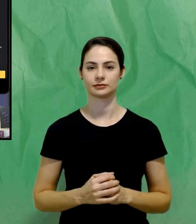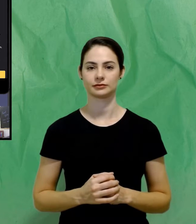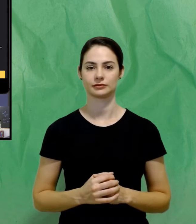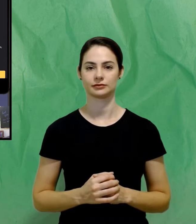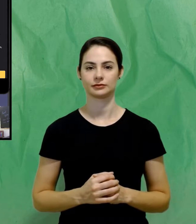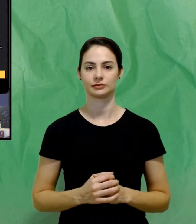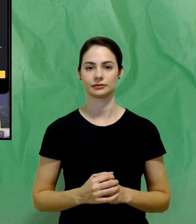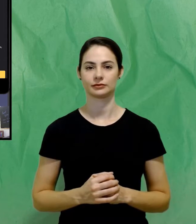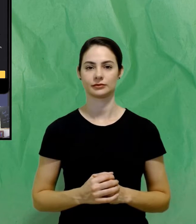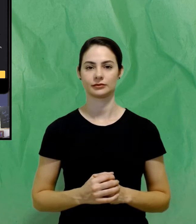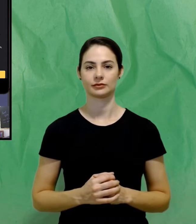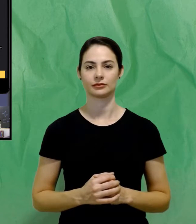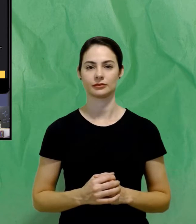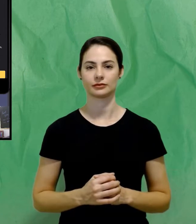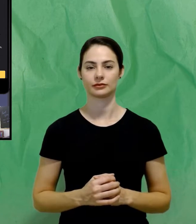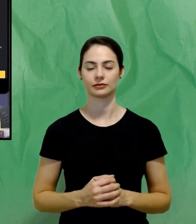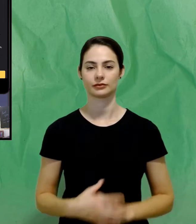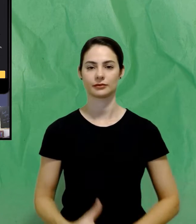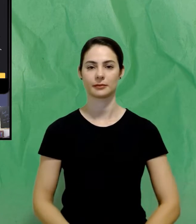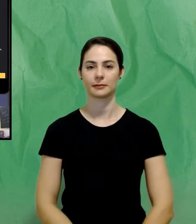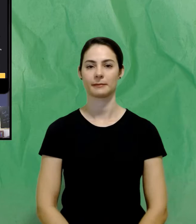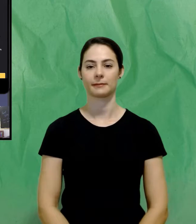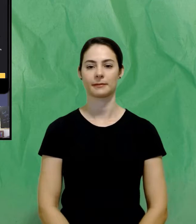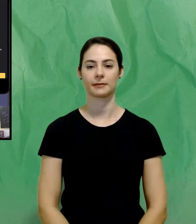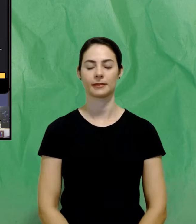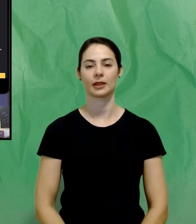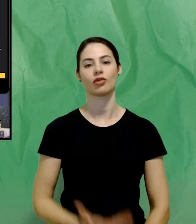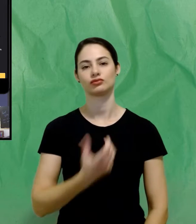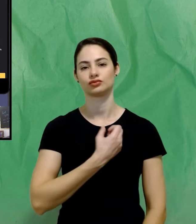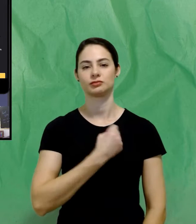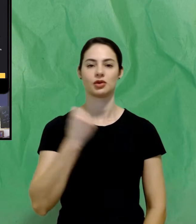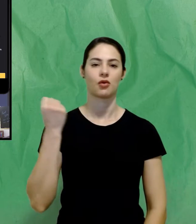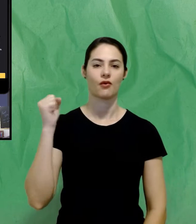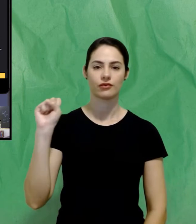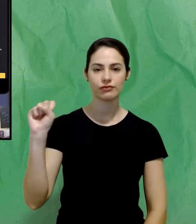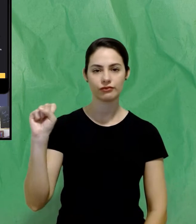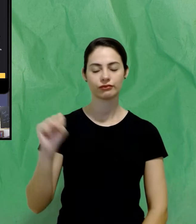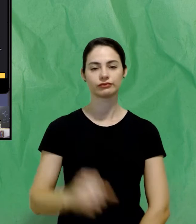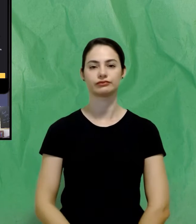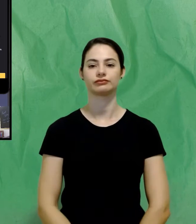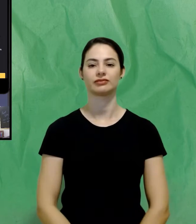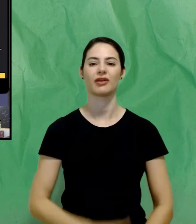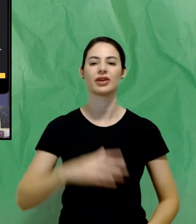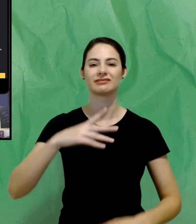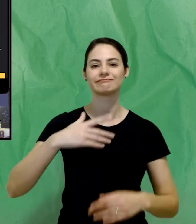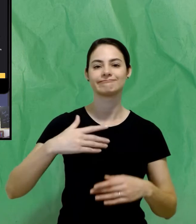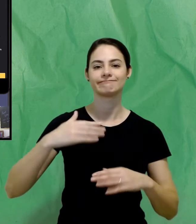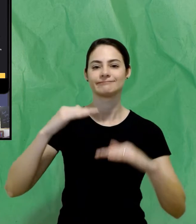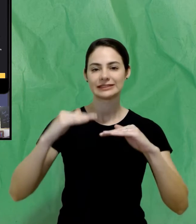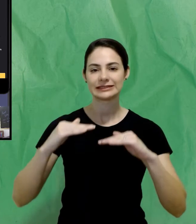Tá? Bom, aqui vamos pôr 8. Não, ele está descendo.